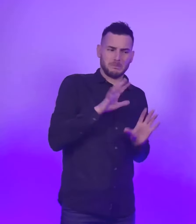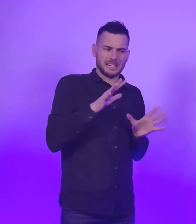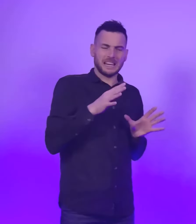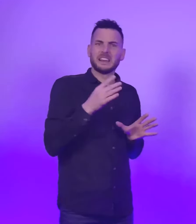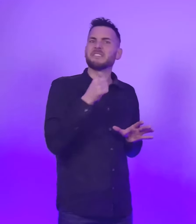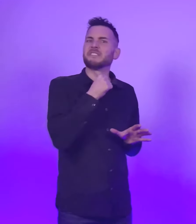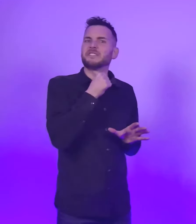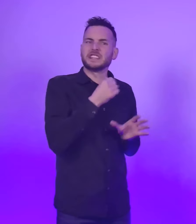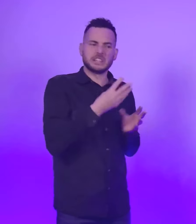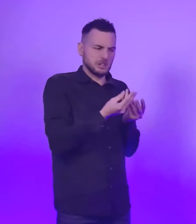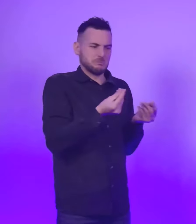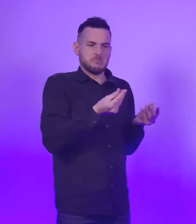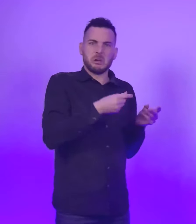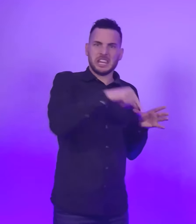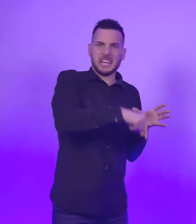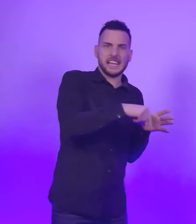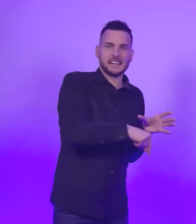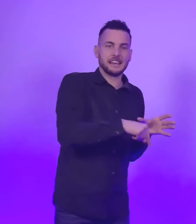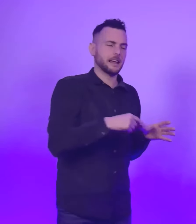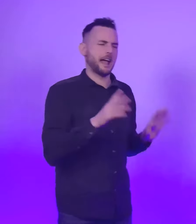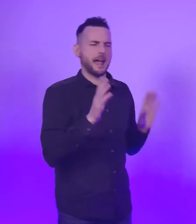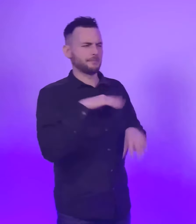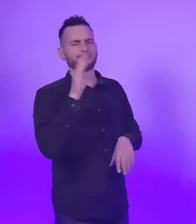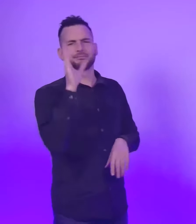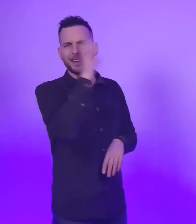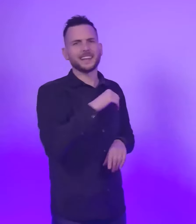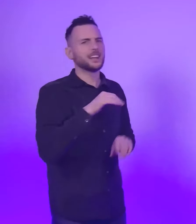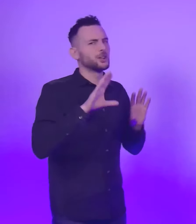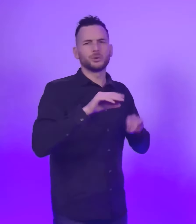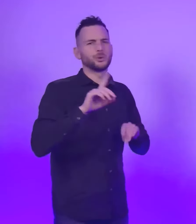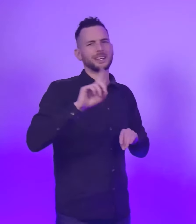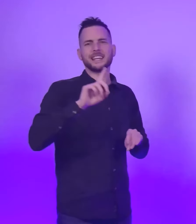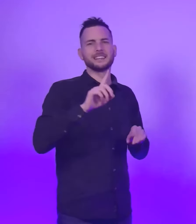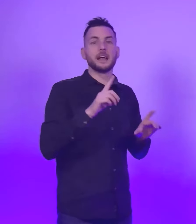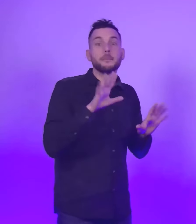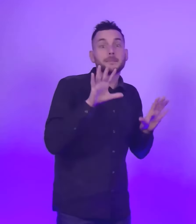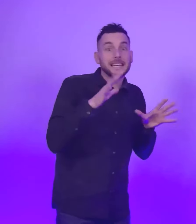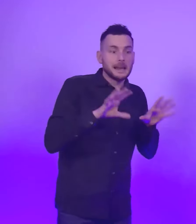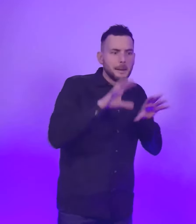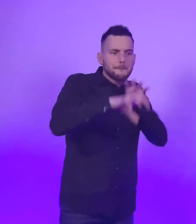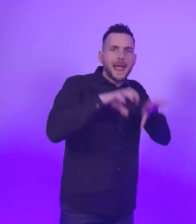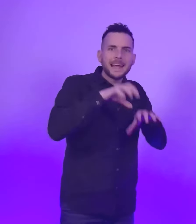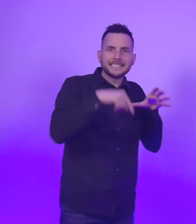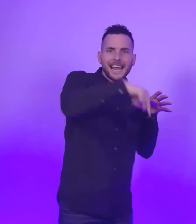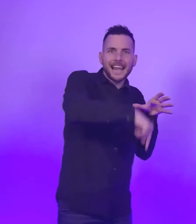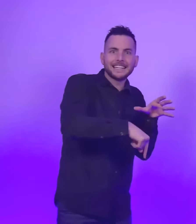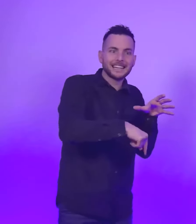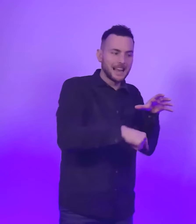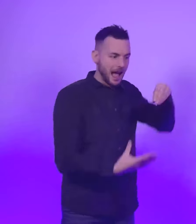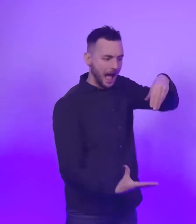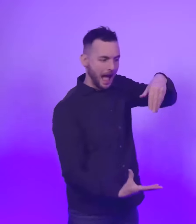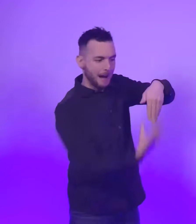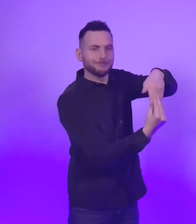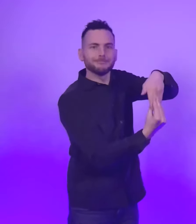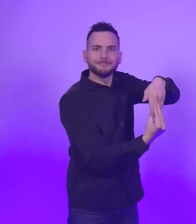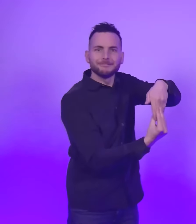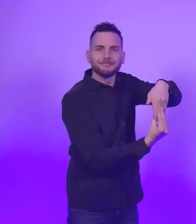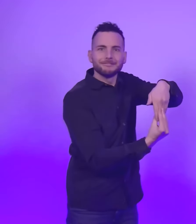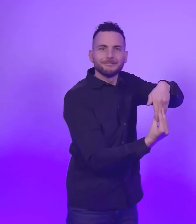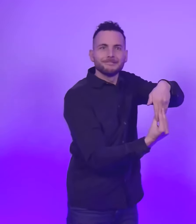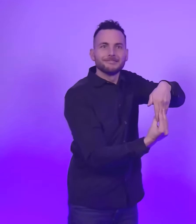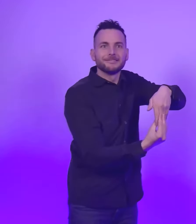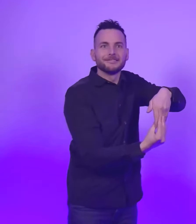in zit of nee, zo. Nee, natuurlijk niet. Dat is toch een beetje gek? Dat doen ze echt niet. Misschien wel een beest of zo. Die hand erop eet.